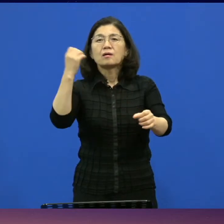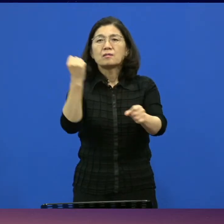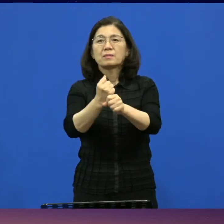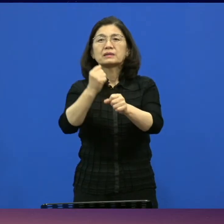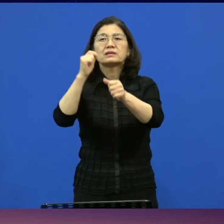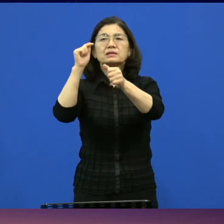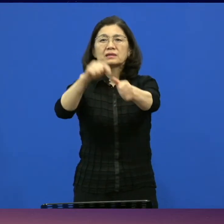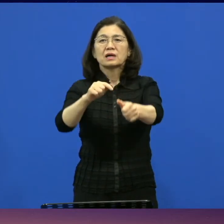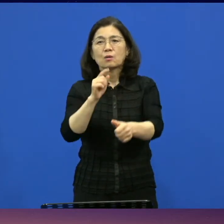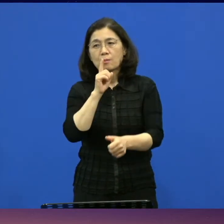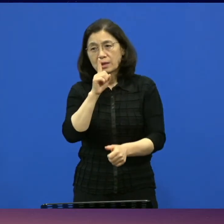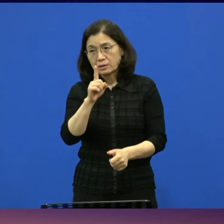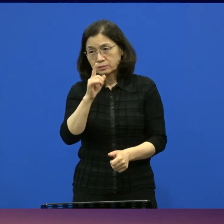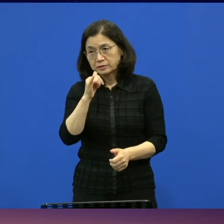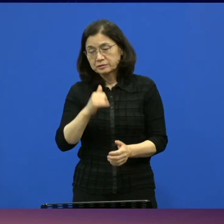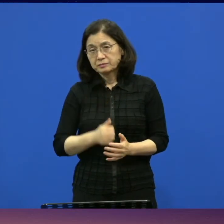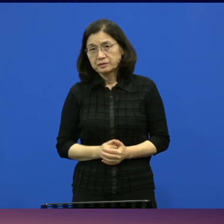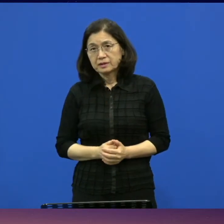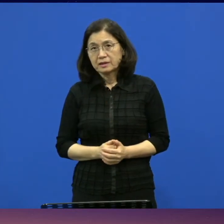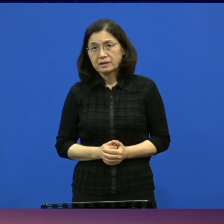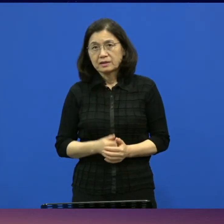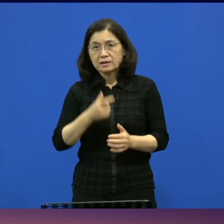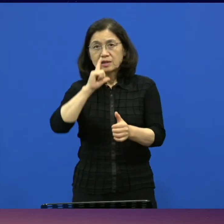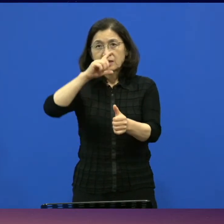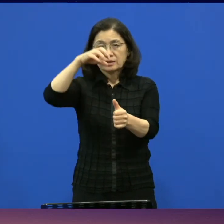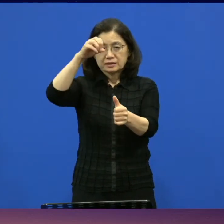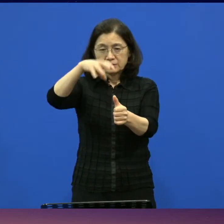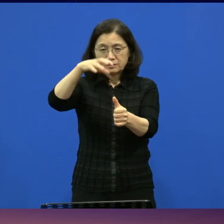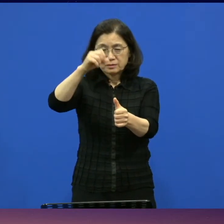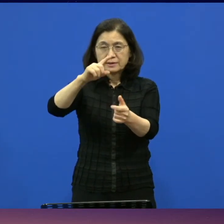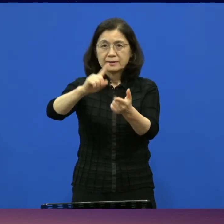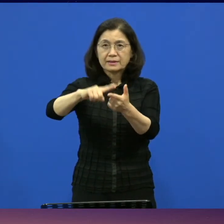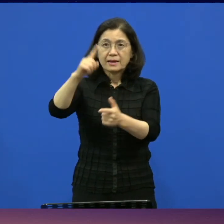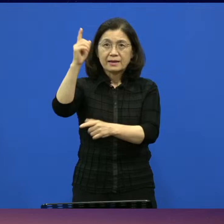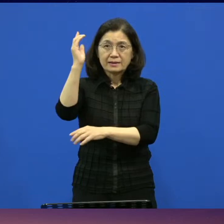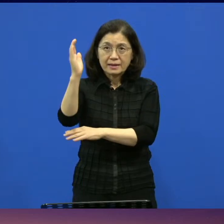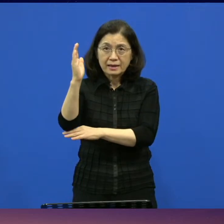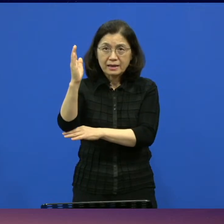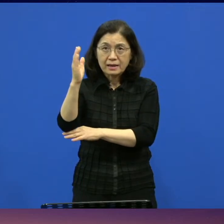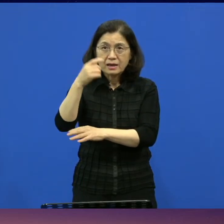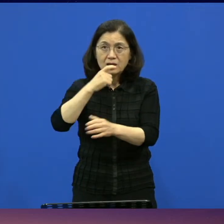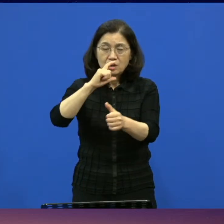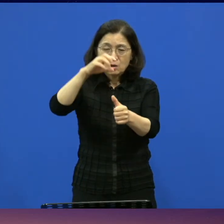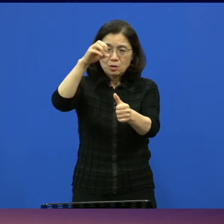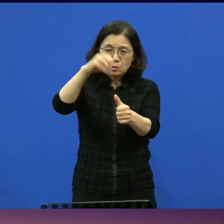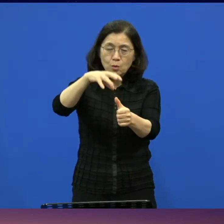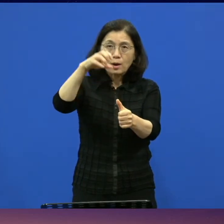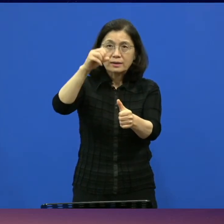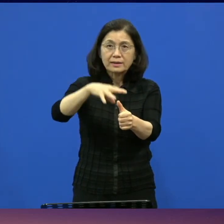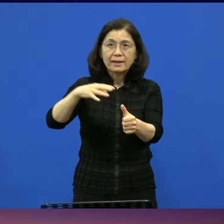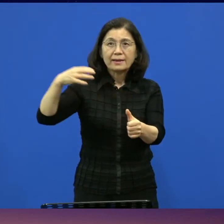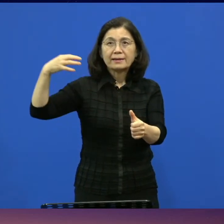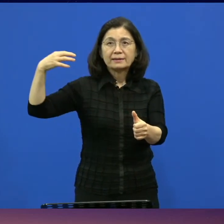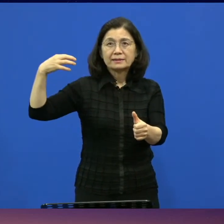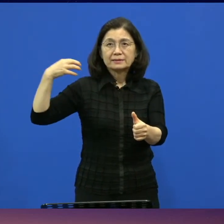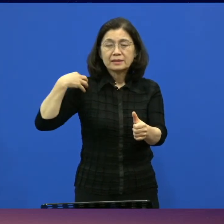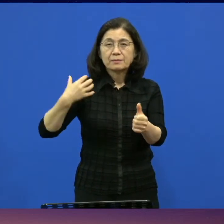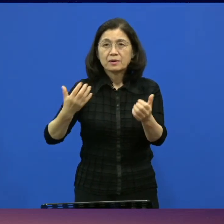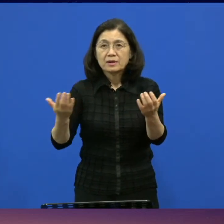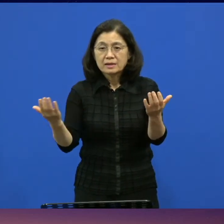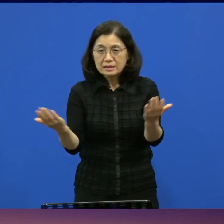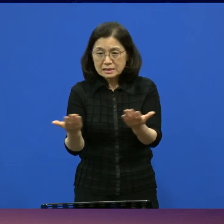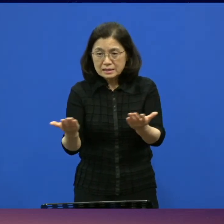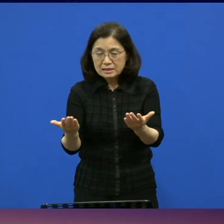이게 바로 세례 요한에 관한 얘기고 그 세례 요한의 사명은 주님이 오실